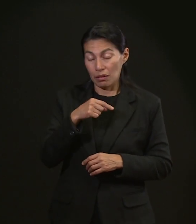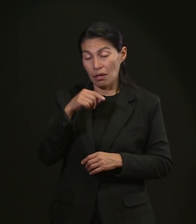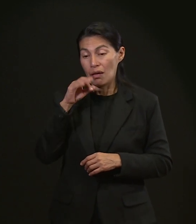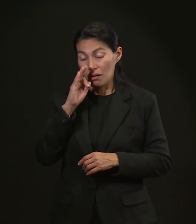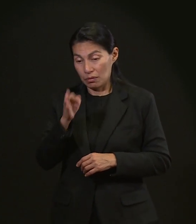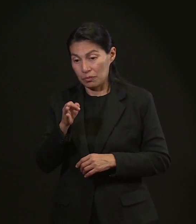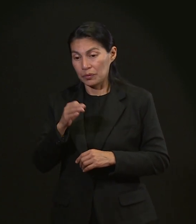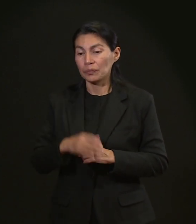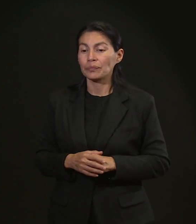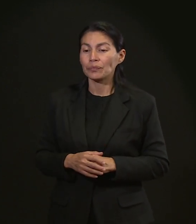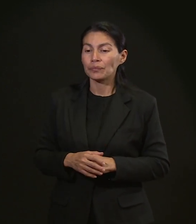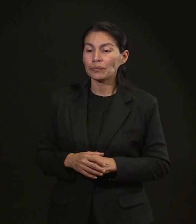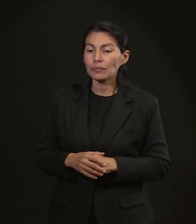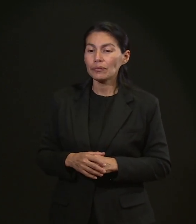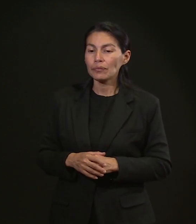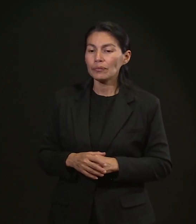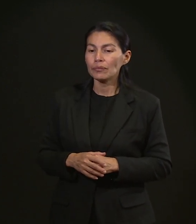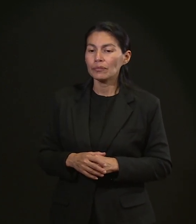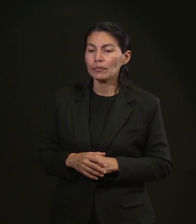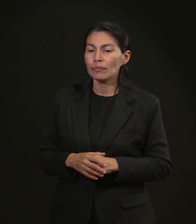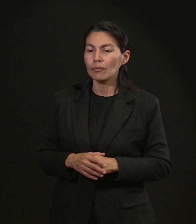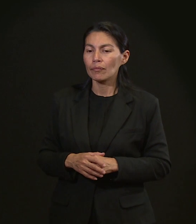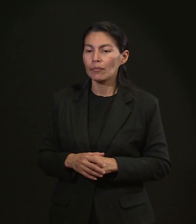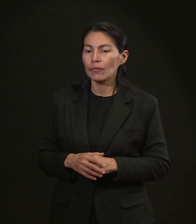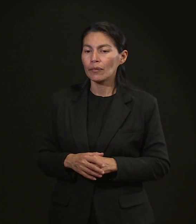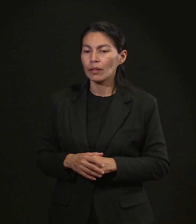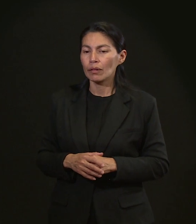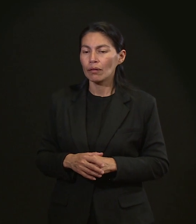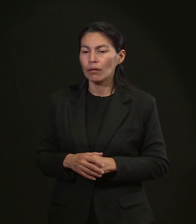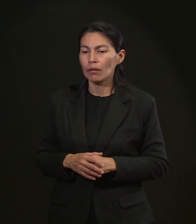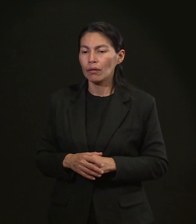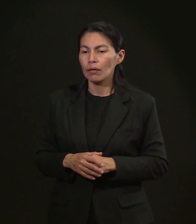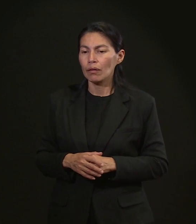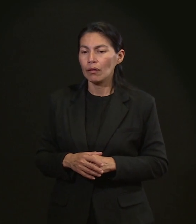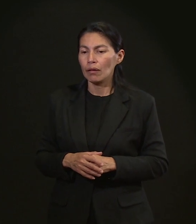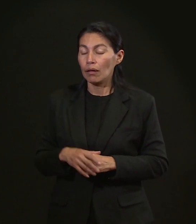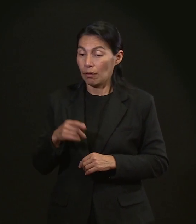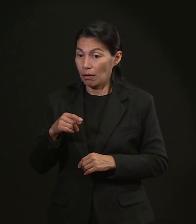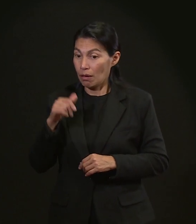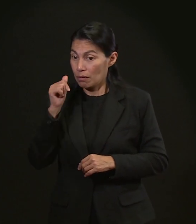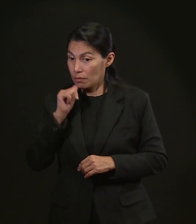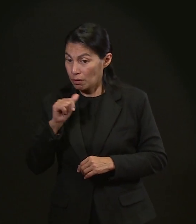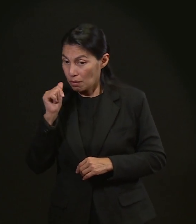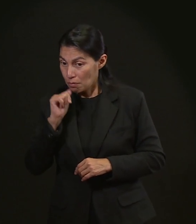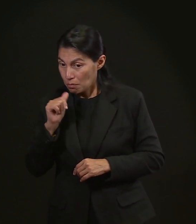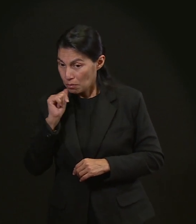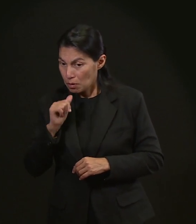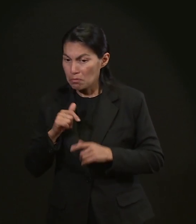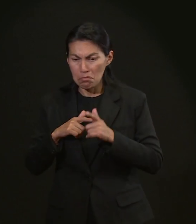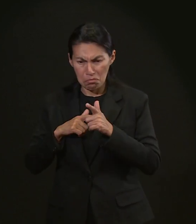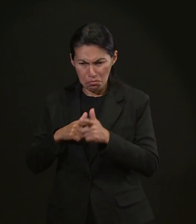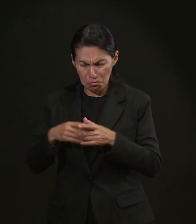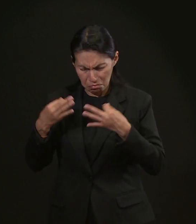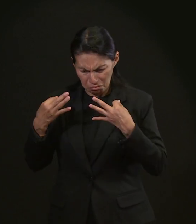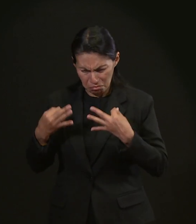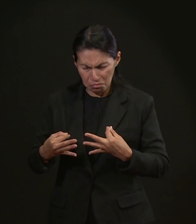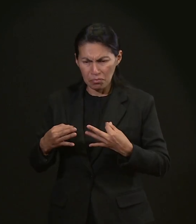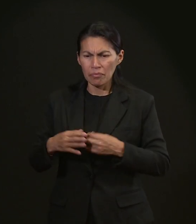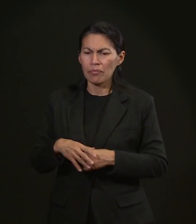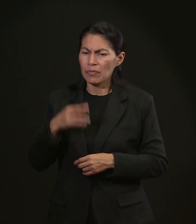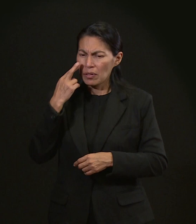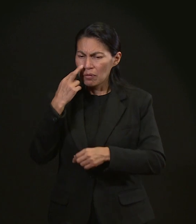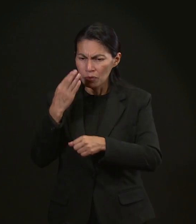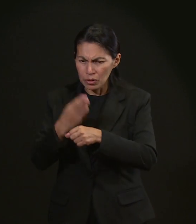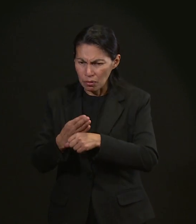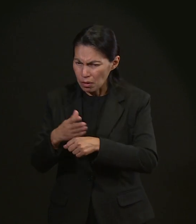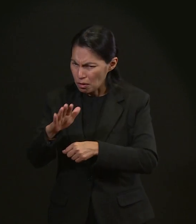ella también acepto y de hecho casi desde el instante fue fue un miembro un miembro más de la comunidad